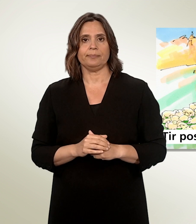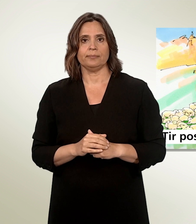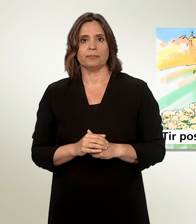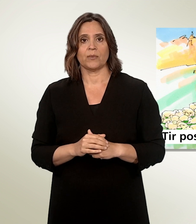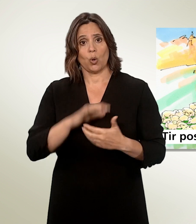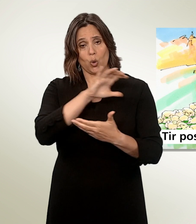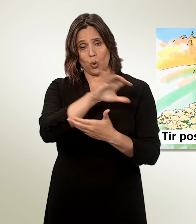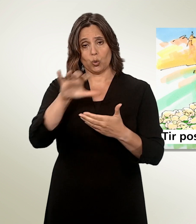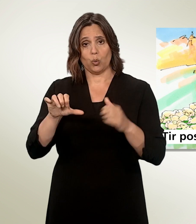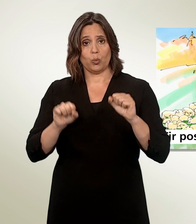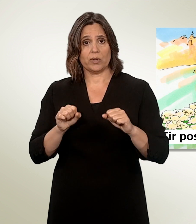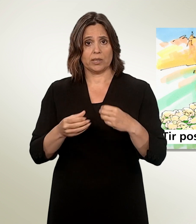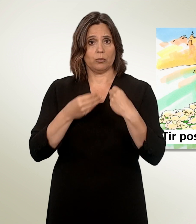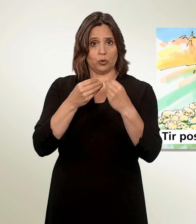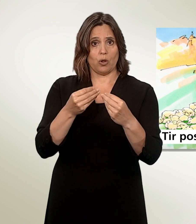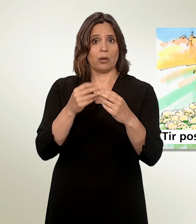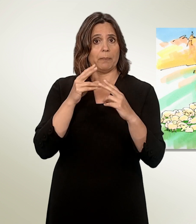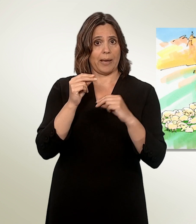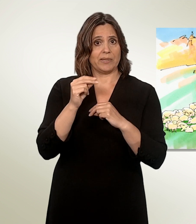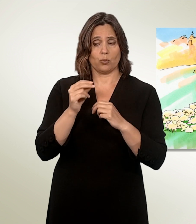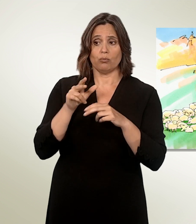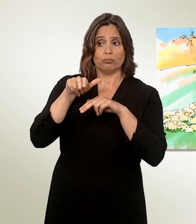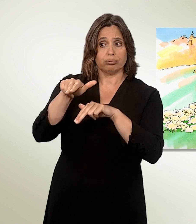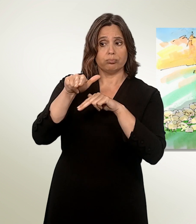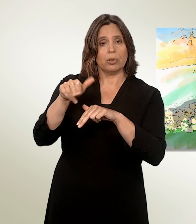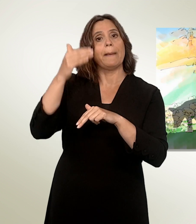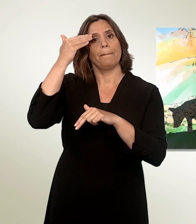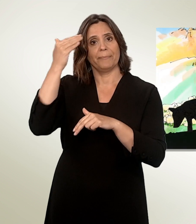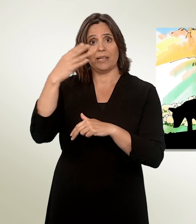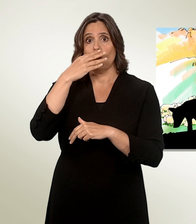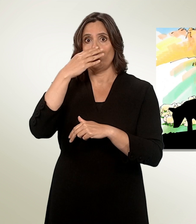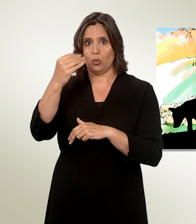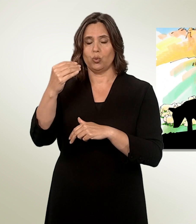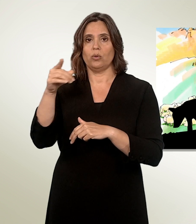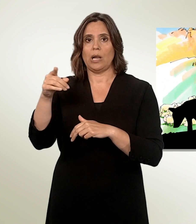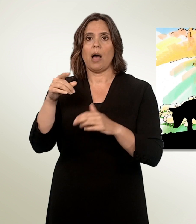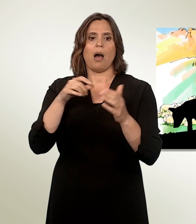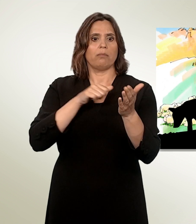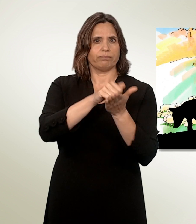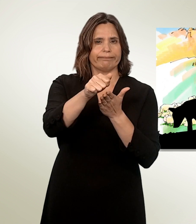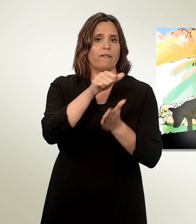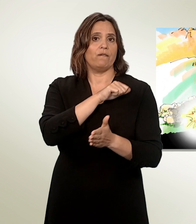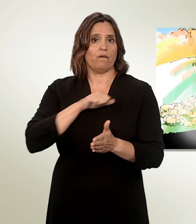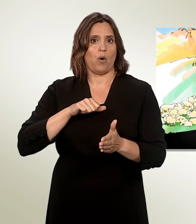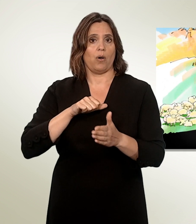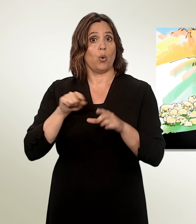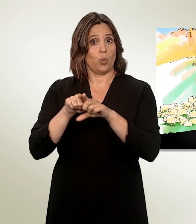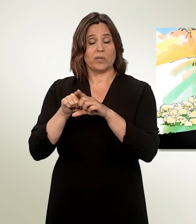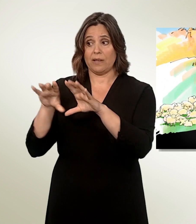tir lorsqu'un loup isolé cause des dégâts importants. Il en va de même pour les interventions dans les meutes. Elles ne sont